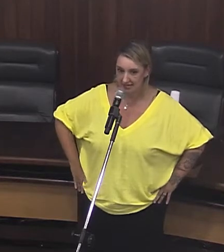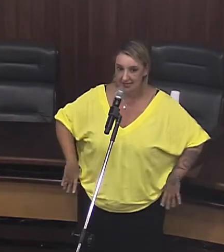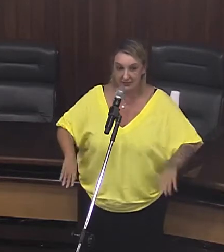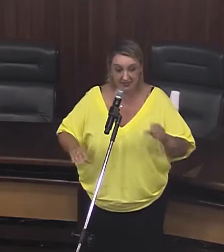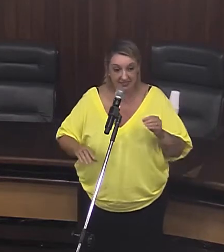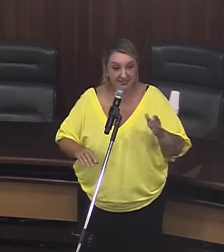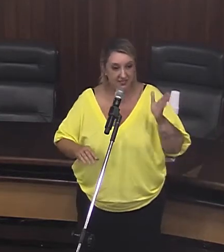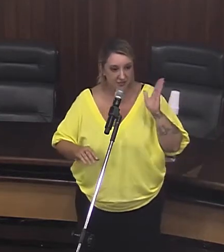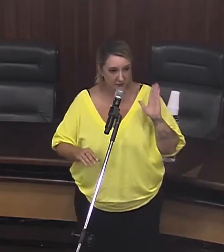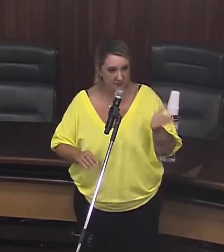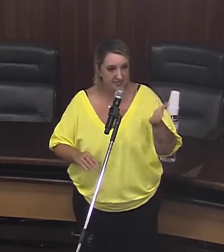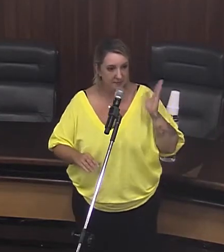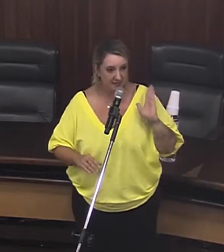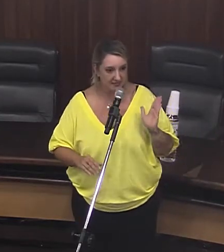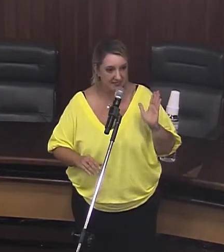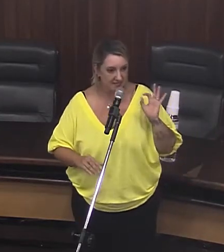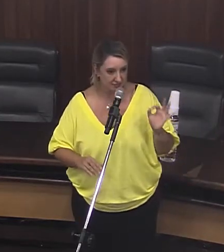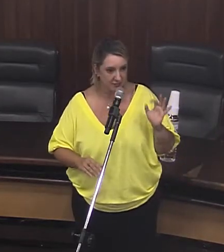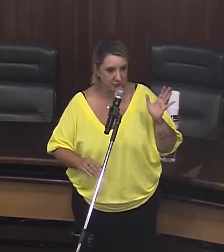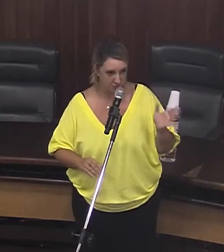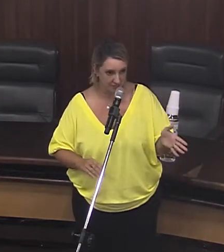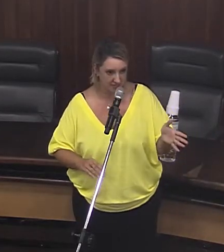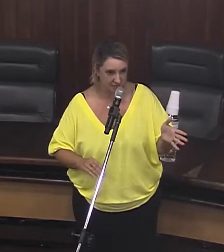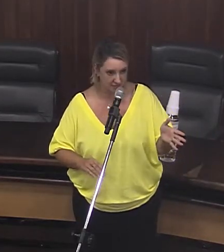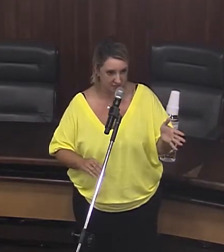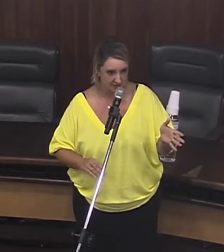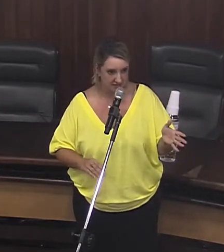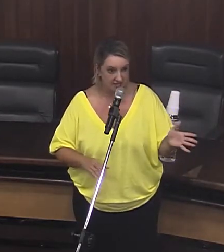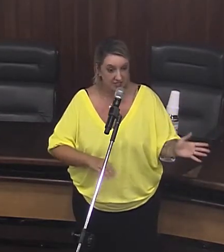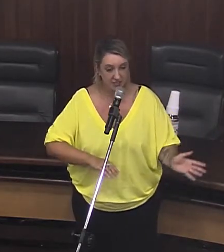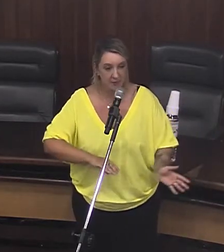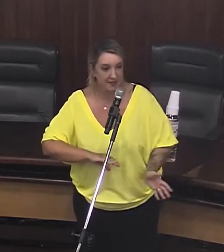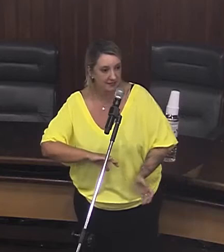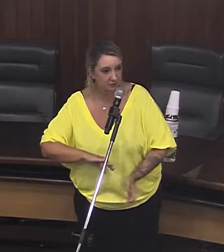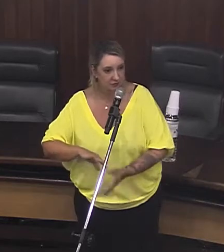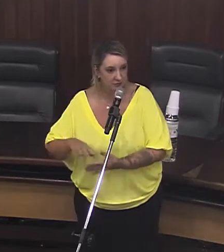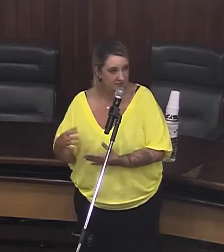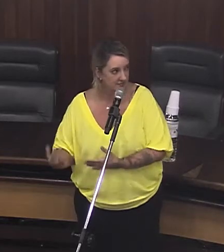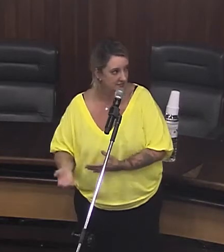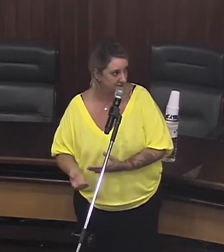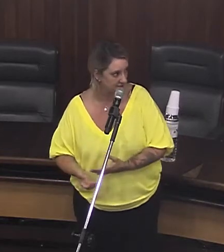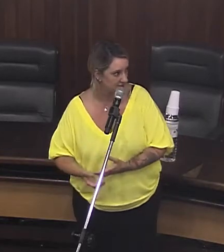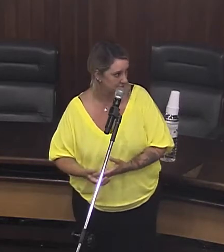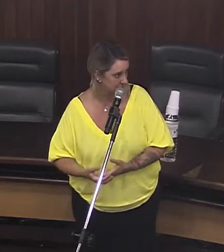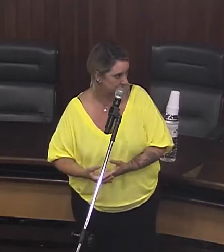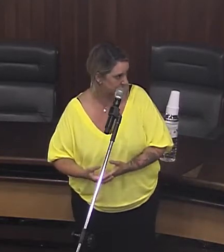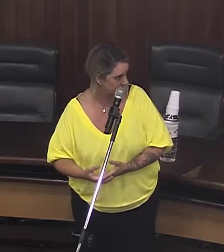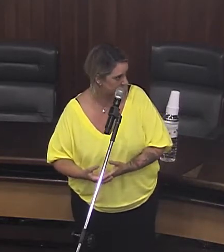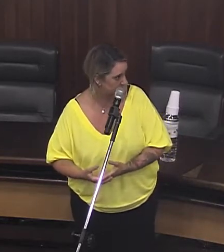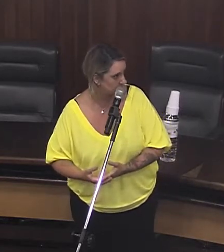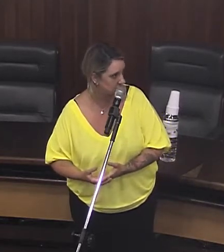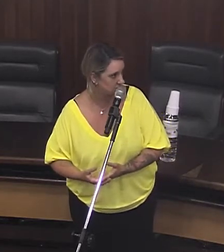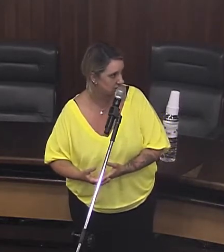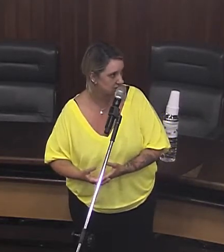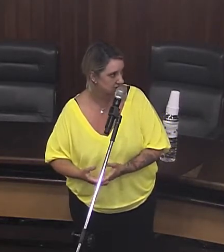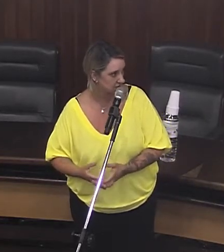Então, assim, se a gente começar a aprender certinho do começo, a gente não pega todos esses vícios.